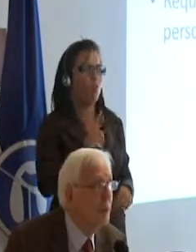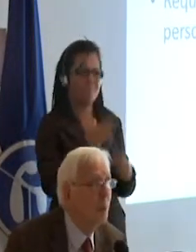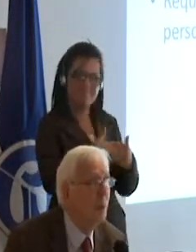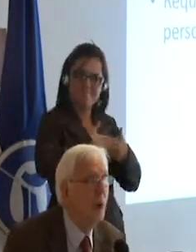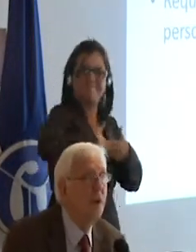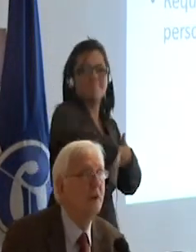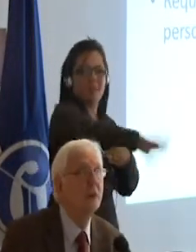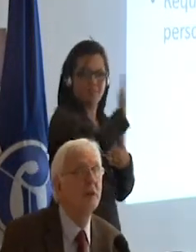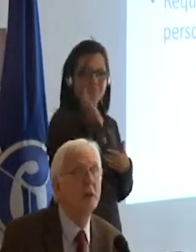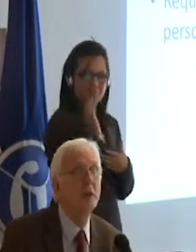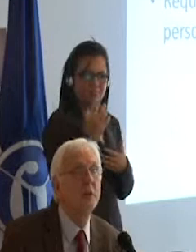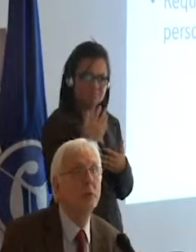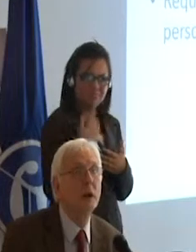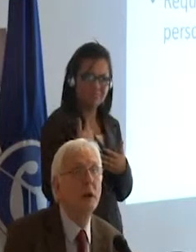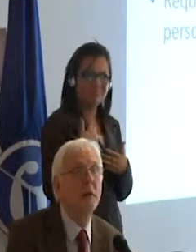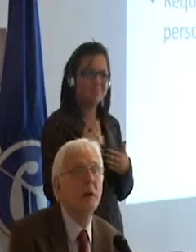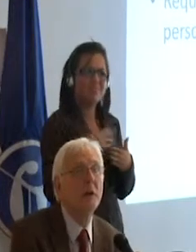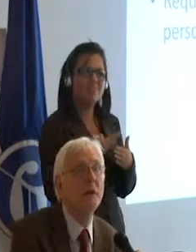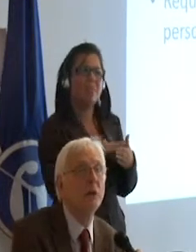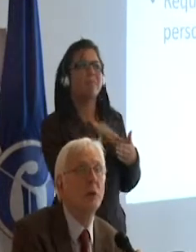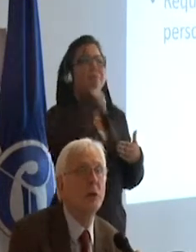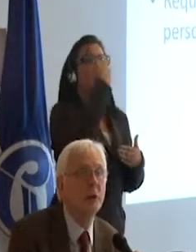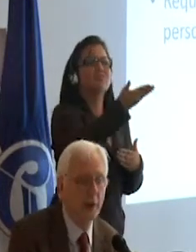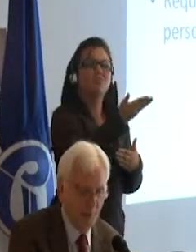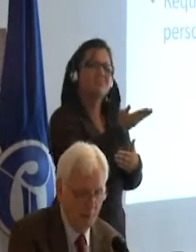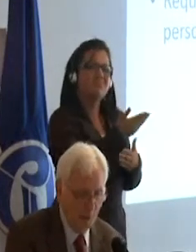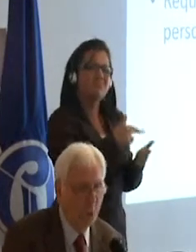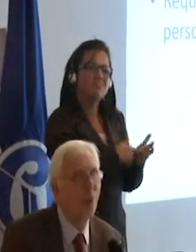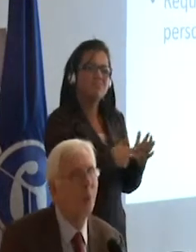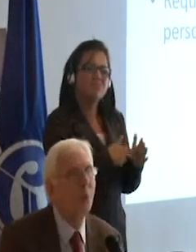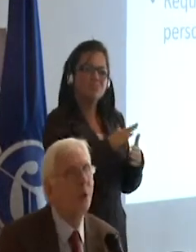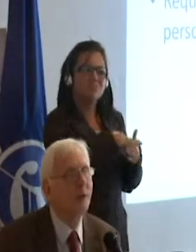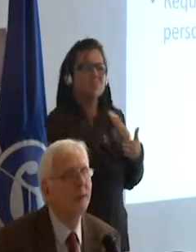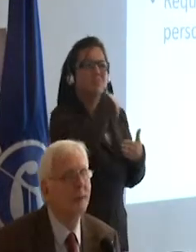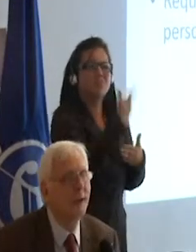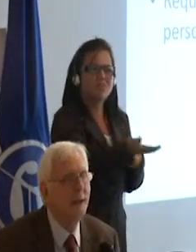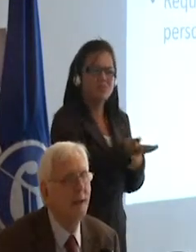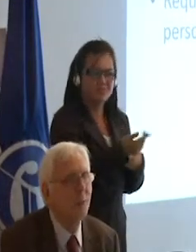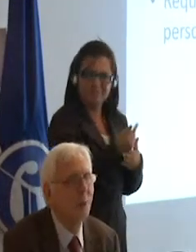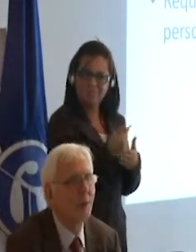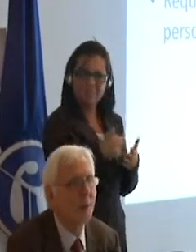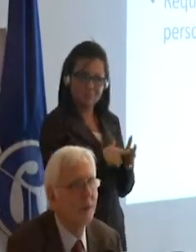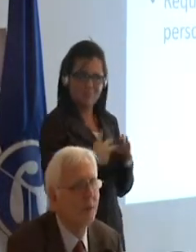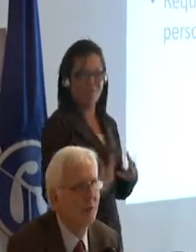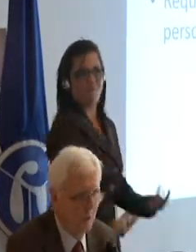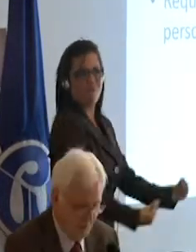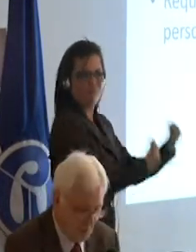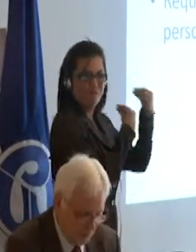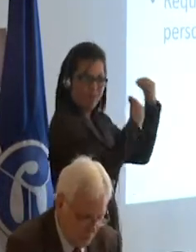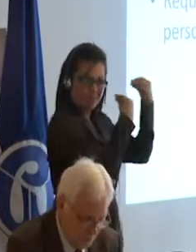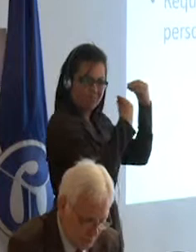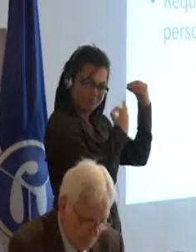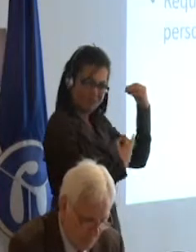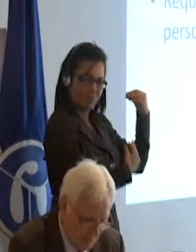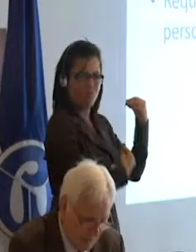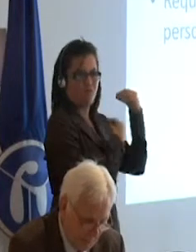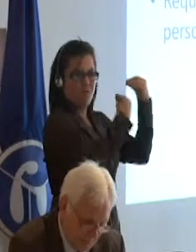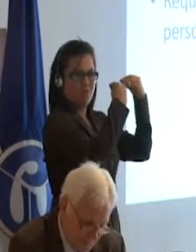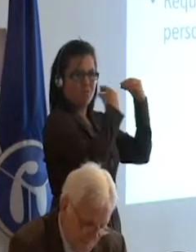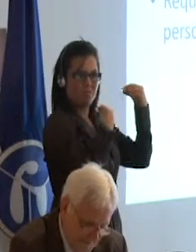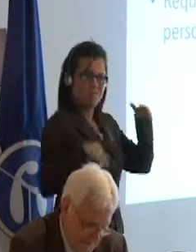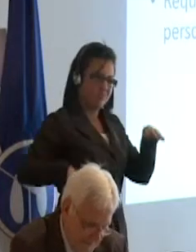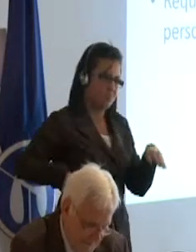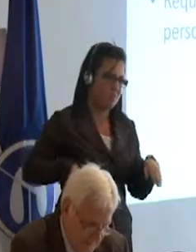lejos. ¿Qué quiere decir ir más lejos? Quiere decir que le gustaría trabajar, formarse para progresar